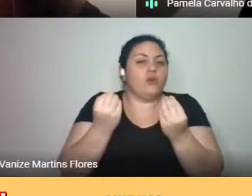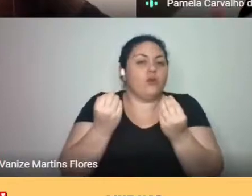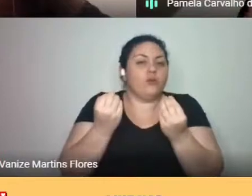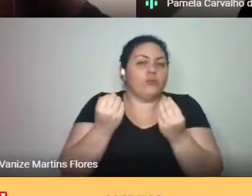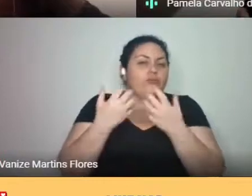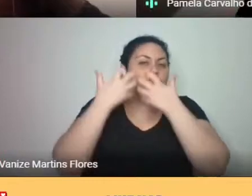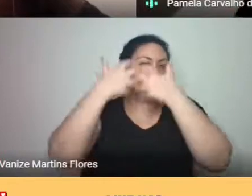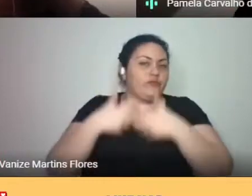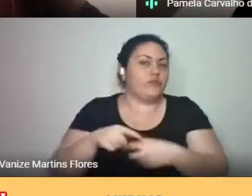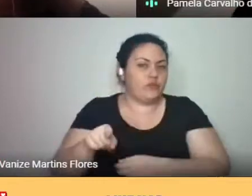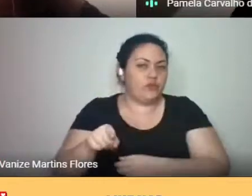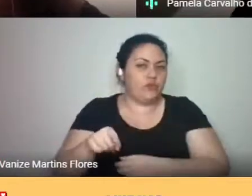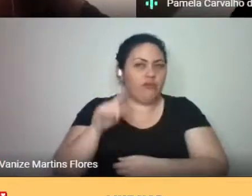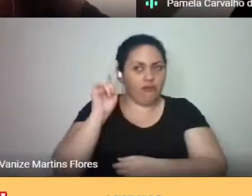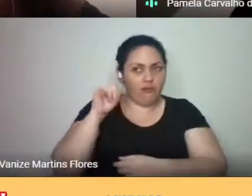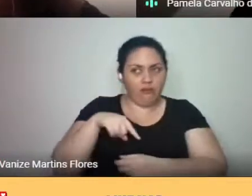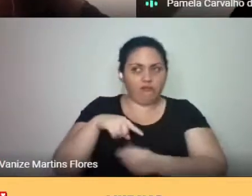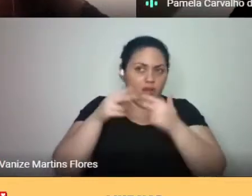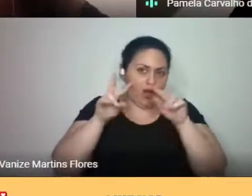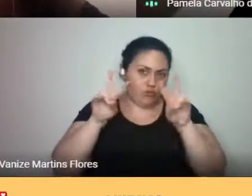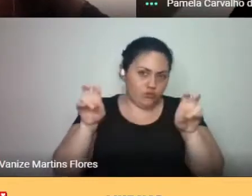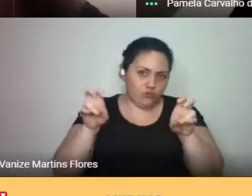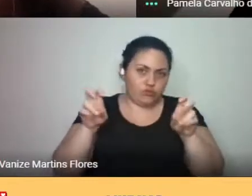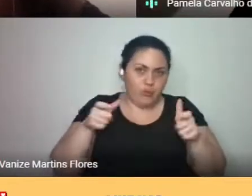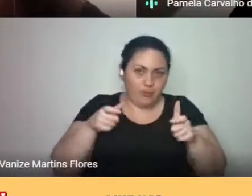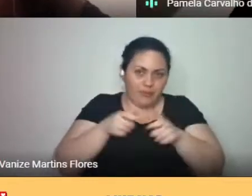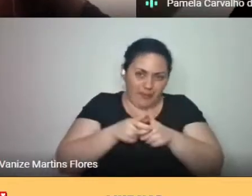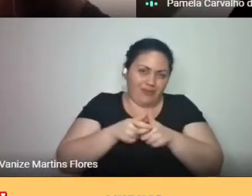mas é o que a gente pode fazer agora no momento, né?